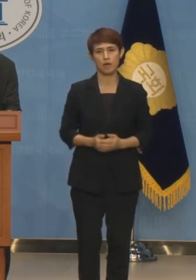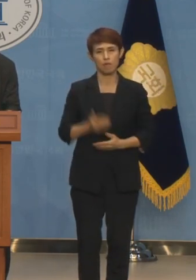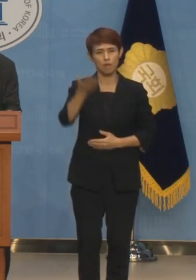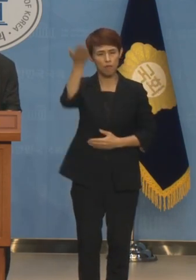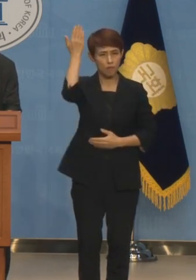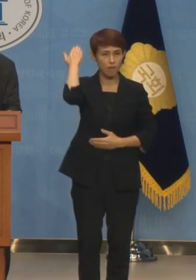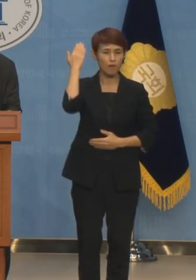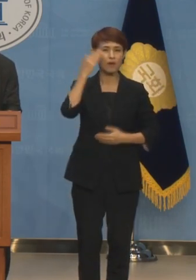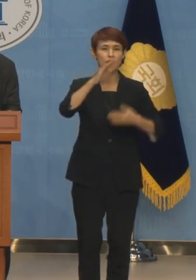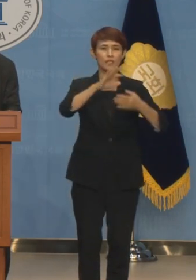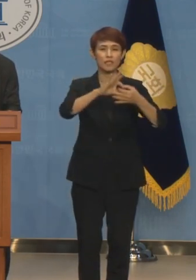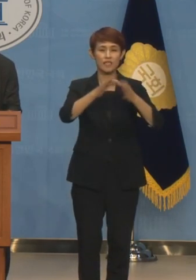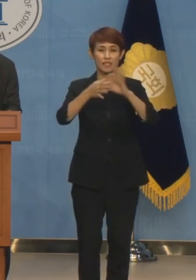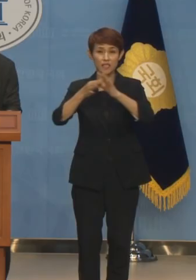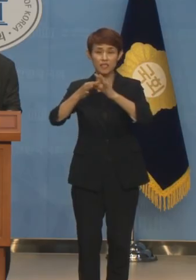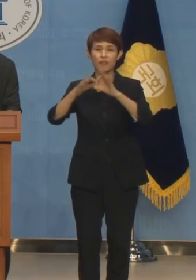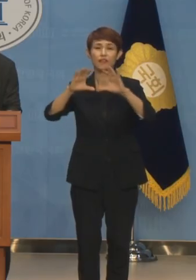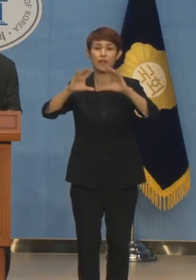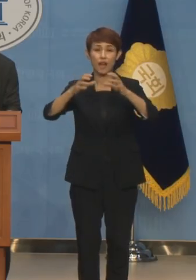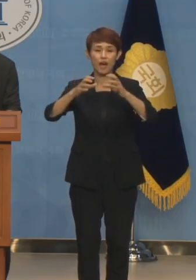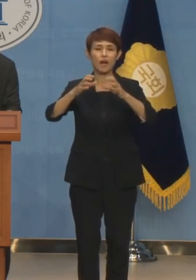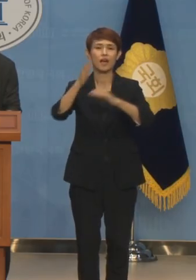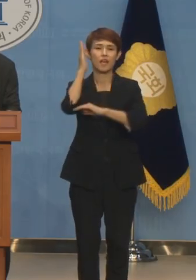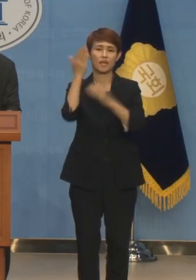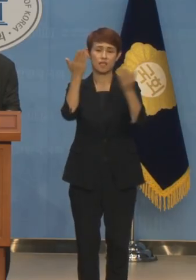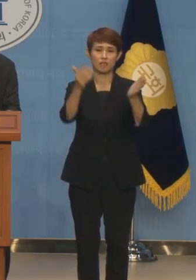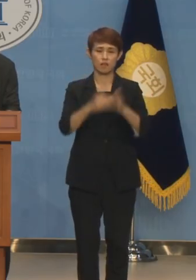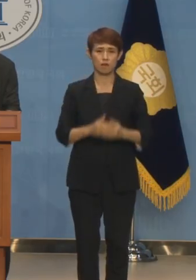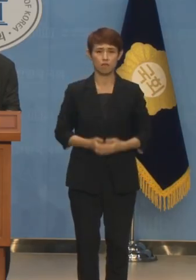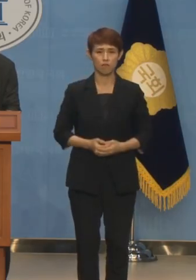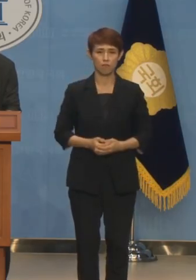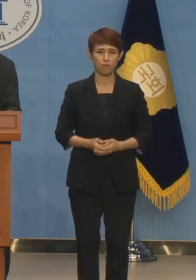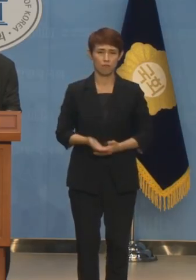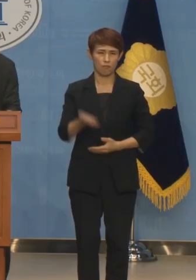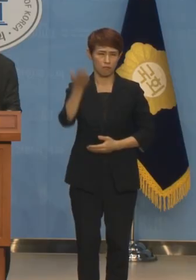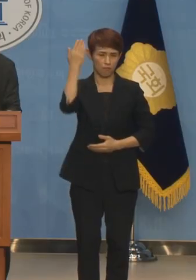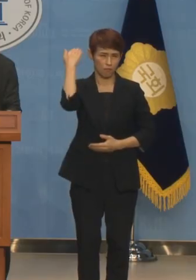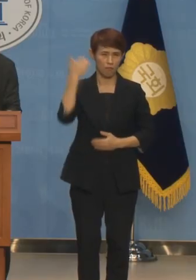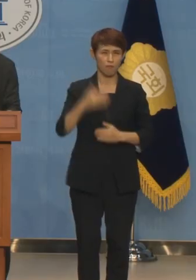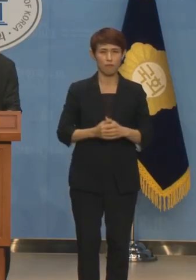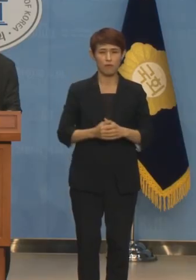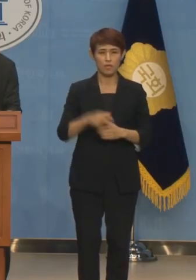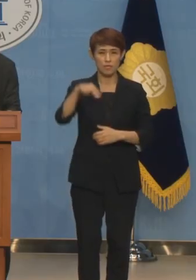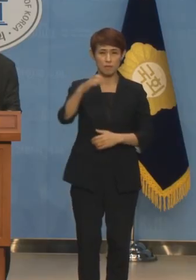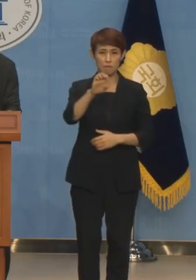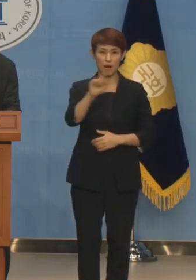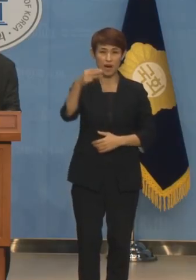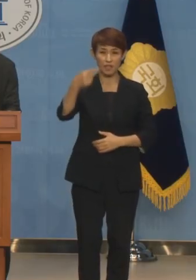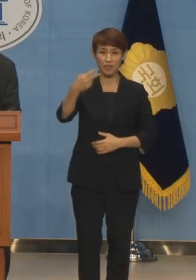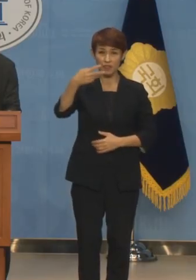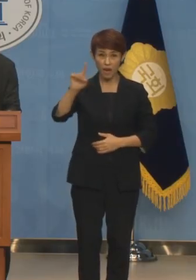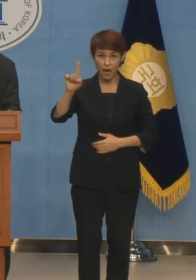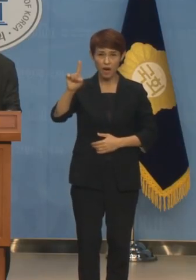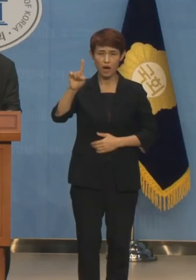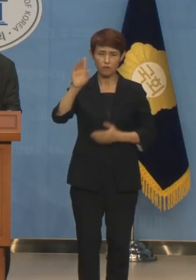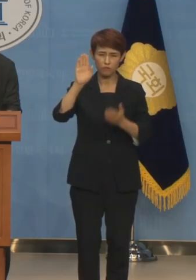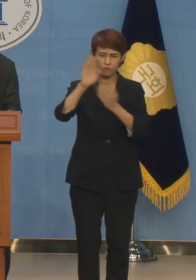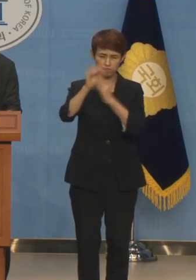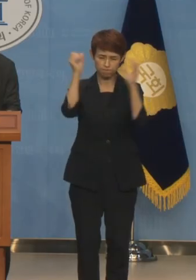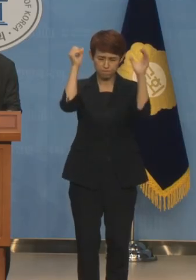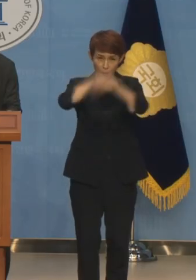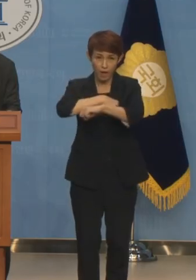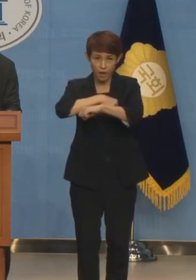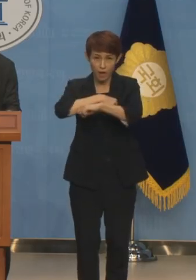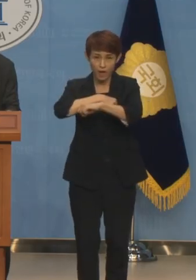그리스의 스파르타를 언급했습니다. 최강의 전성기를 누렸던 스파르타가 급격히 멸망의 길로